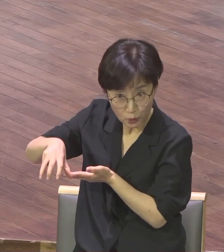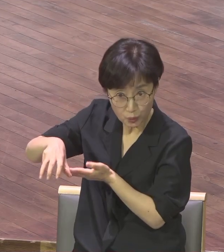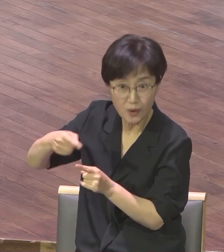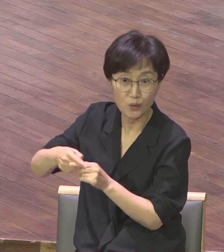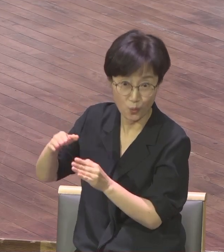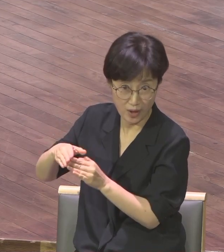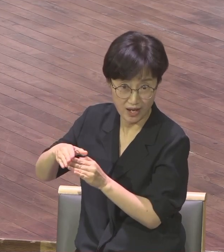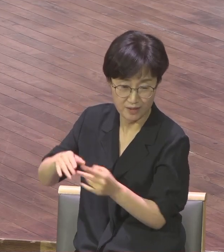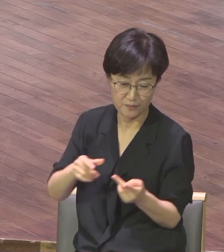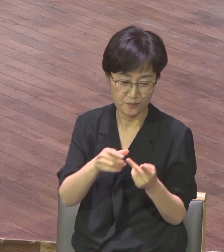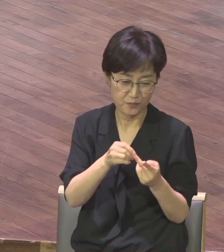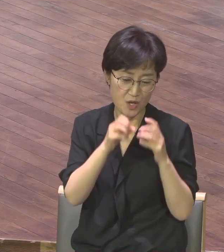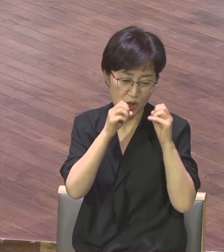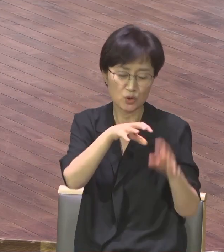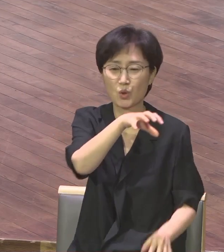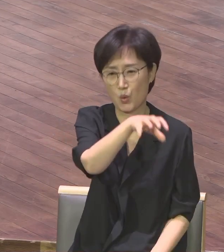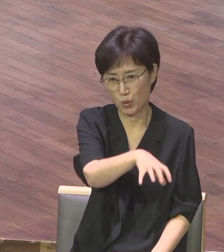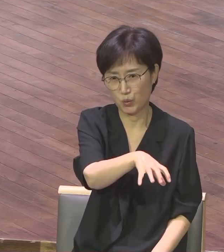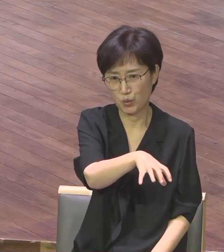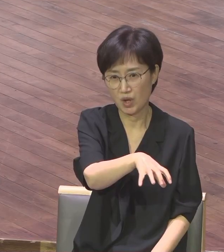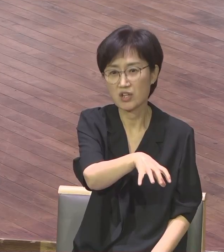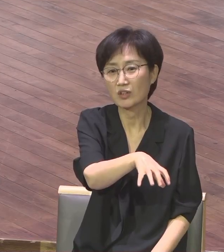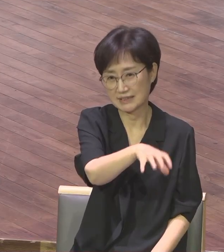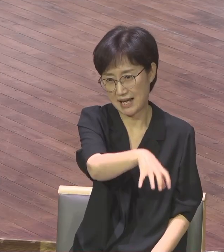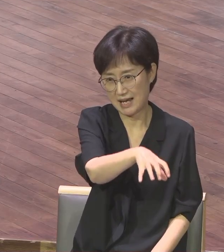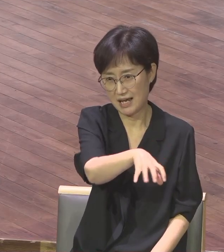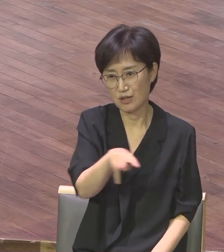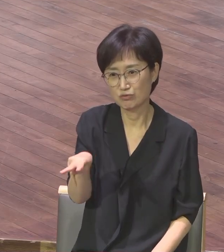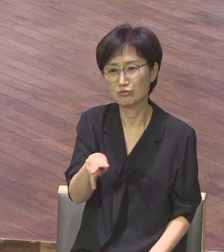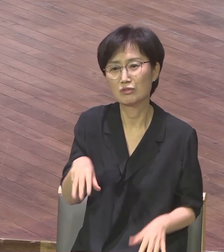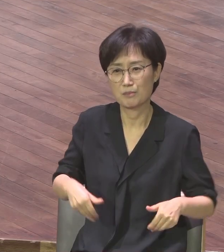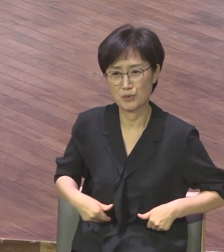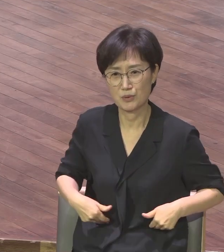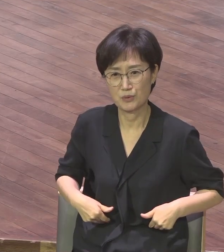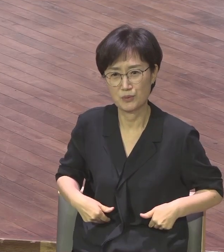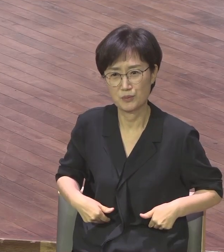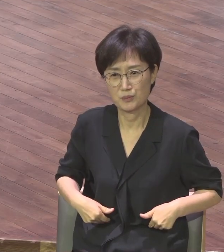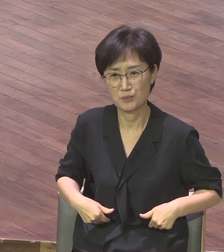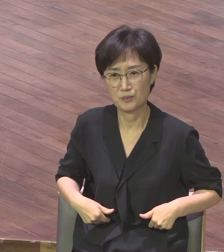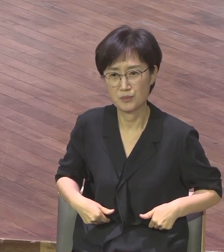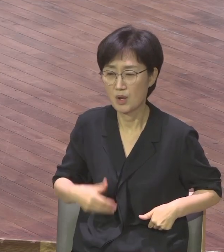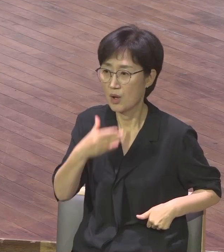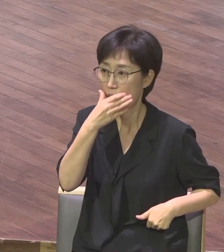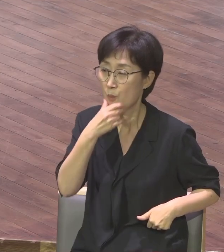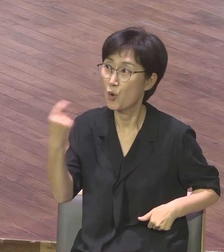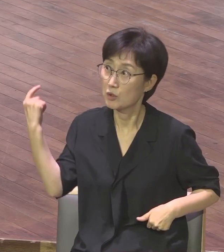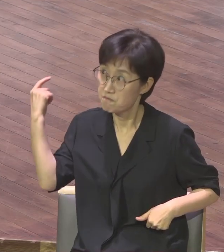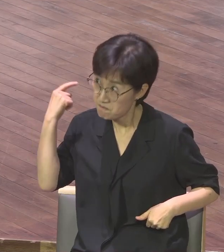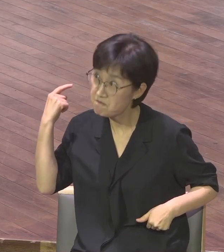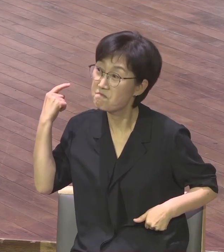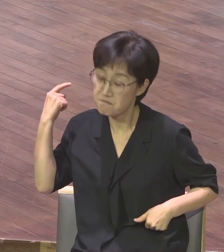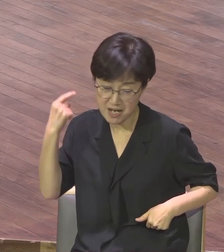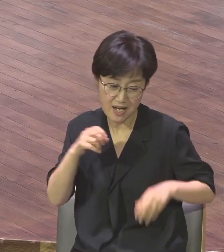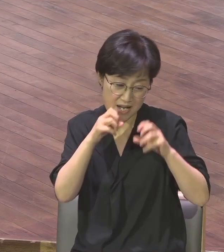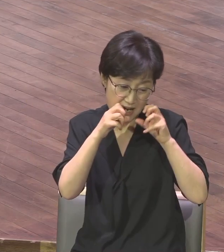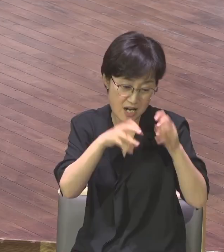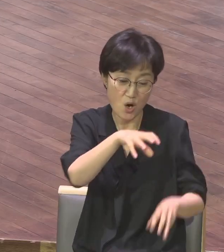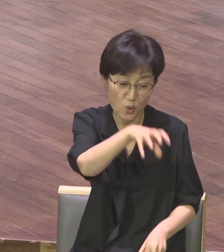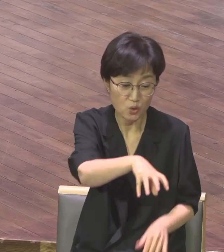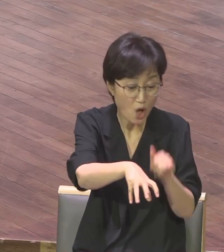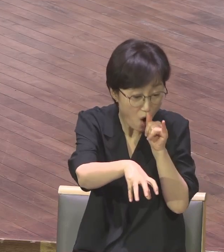현장을 회복을 했을 때, 내가 그 복음을 말하는 현장을 회복했을 때, 그것이